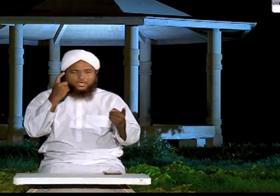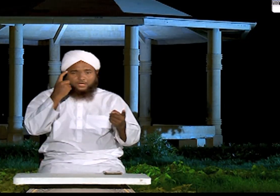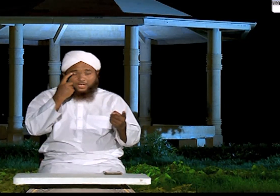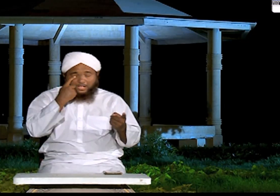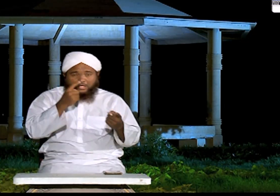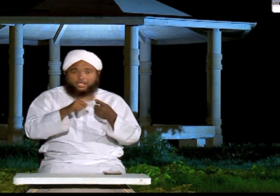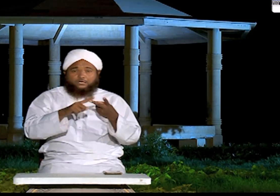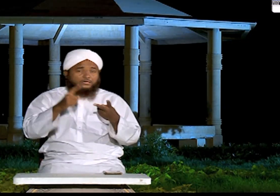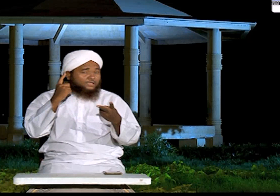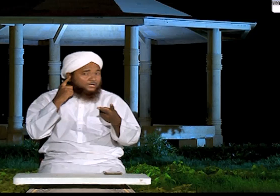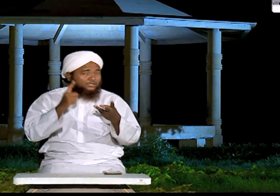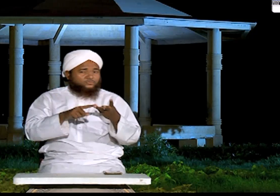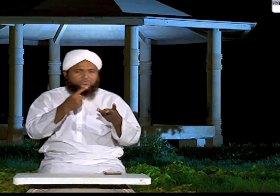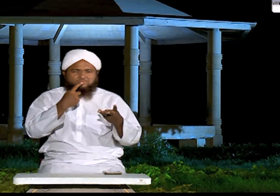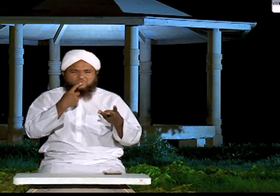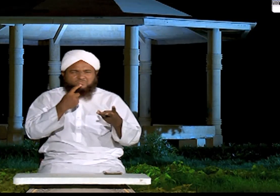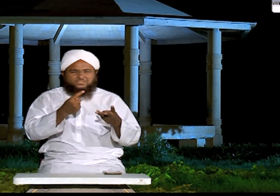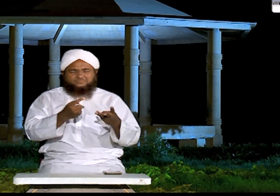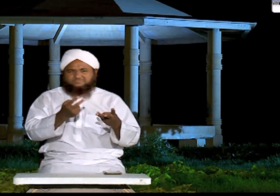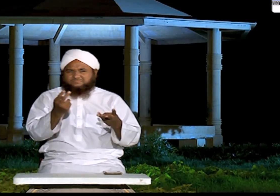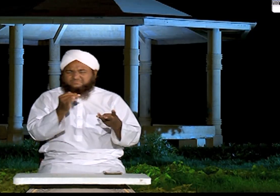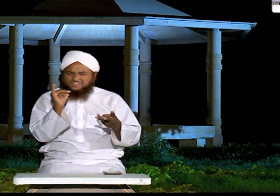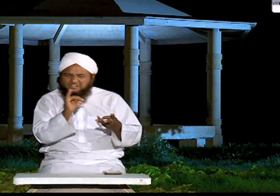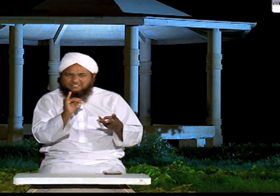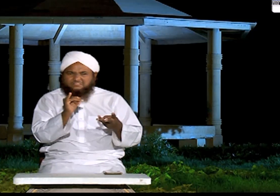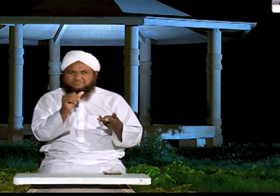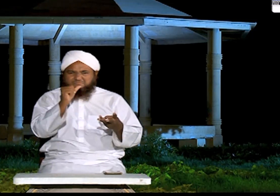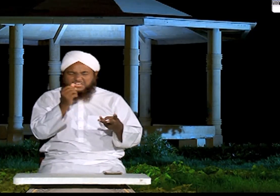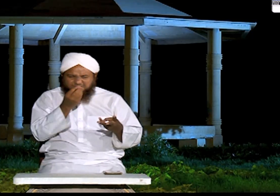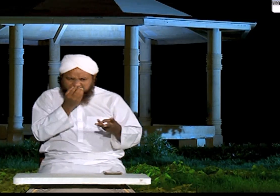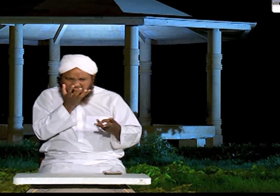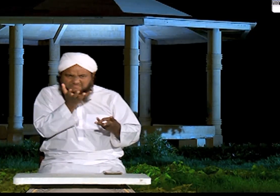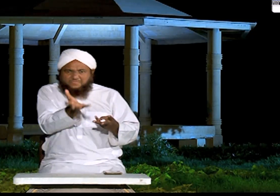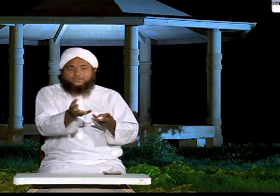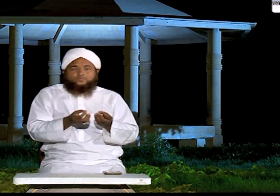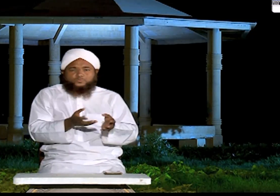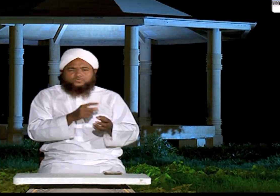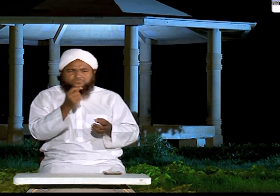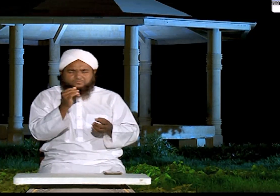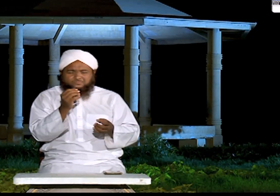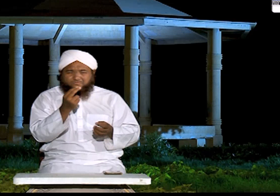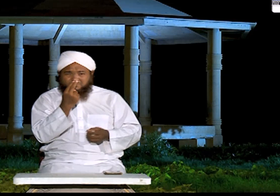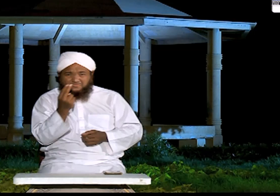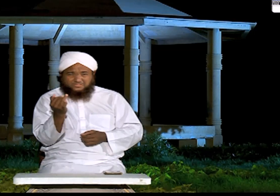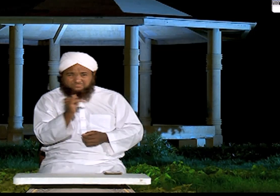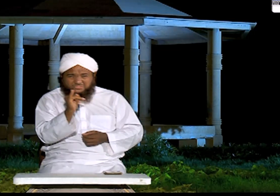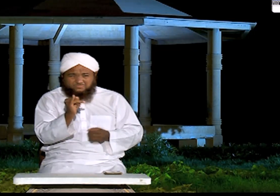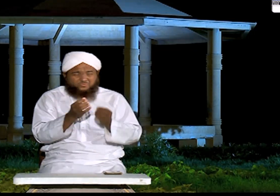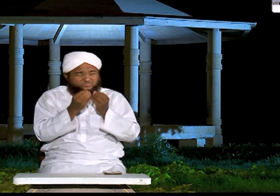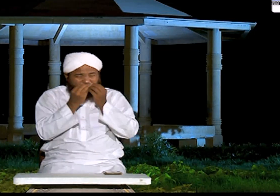کان ناک اور مو سے بدبودار پانی بہنے لگا اس کی وجہ سے اتنی بدبو پیدا ہو گئی کہ طبع کے